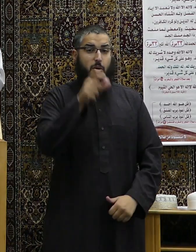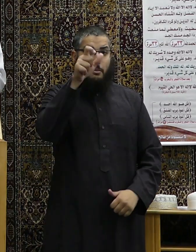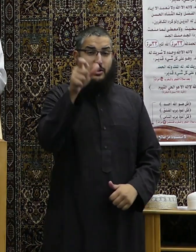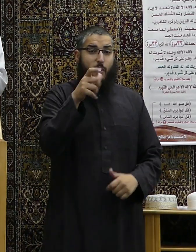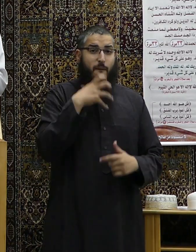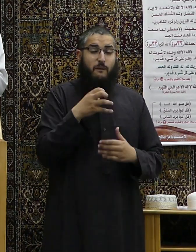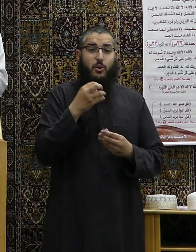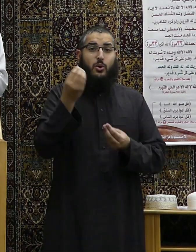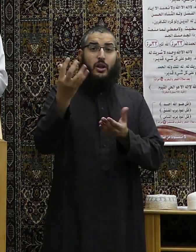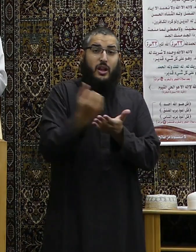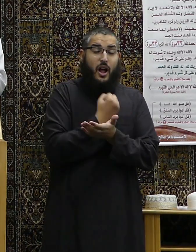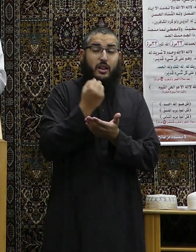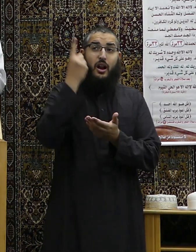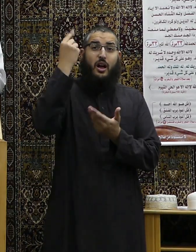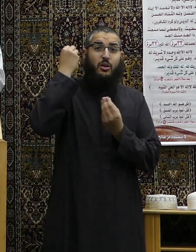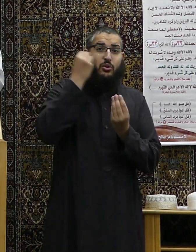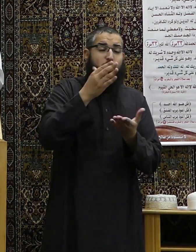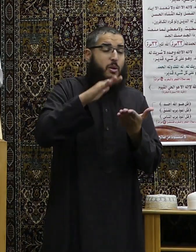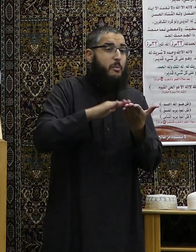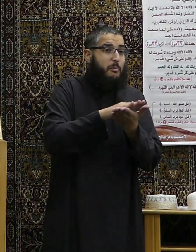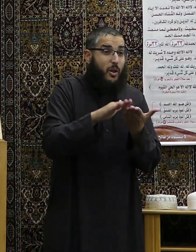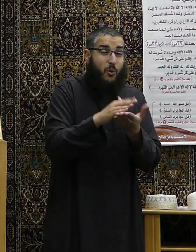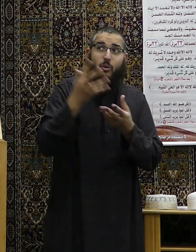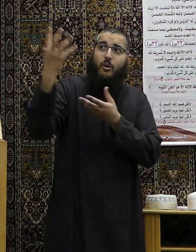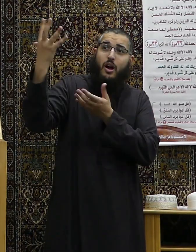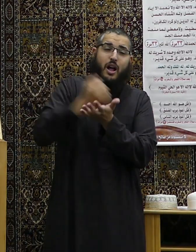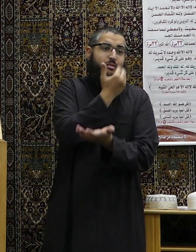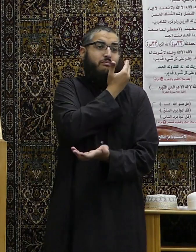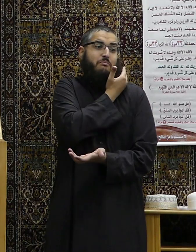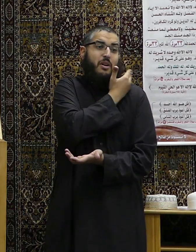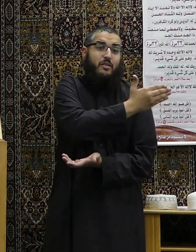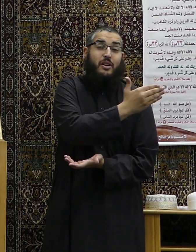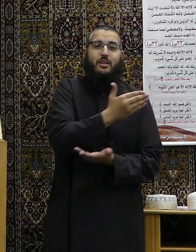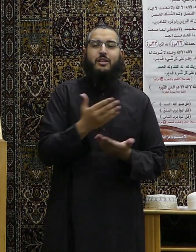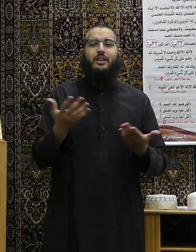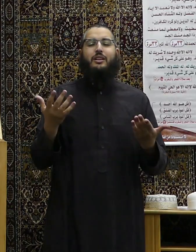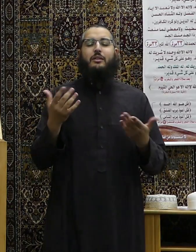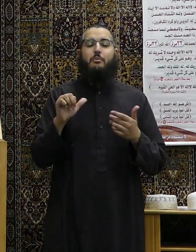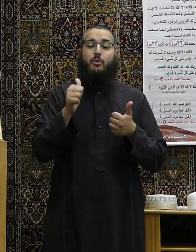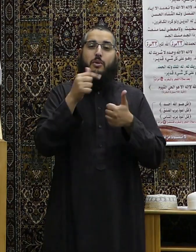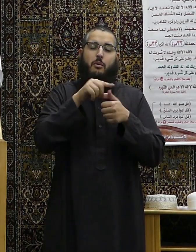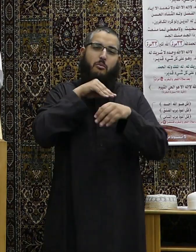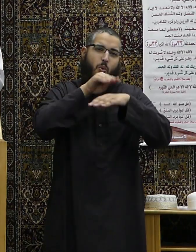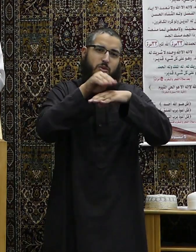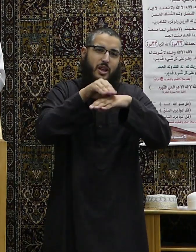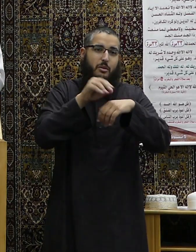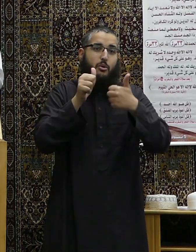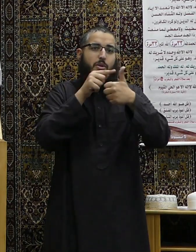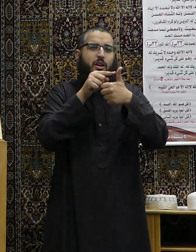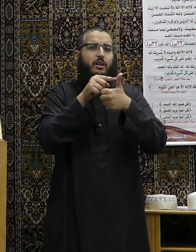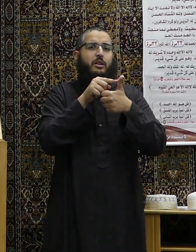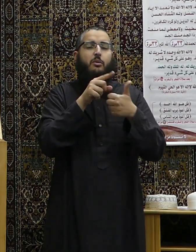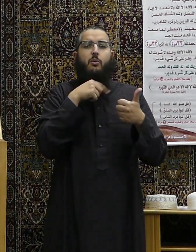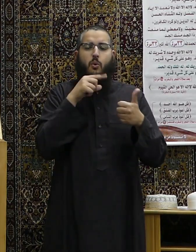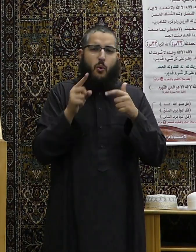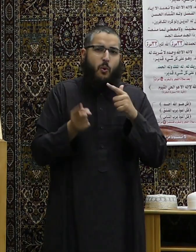par le pardon d'Allah subhanahu wa ta'ala, on a quelques recommandations à vous faire. La première, c'est de nous renouveler La première, c'est de